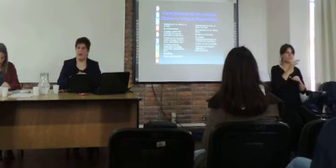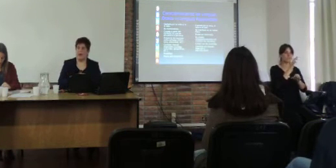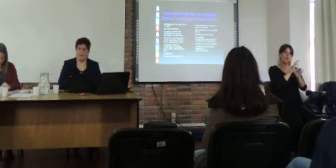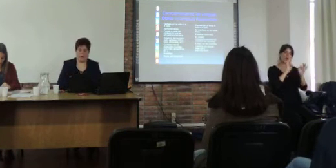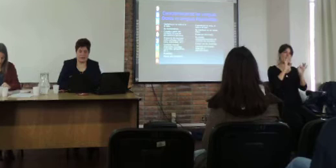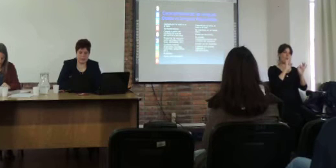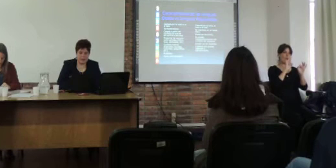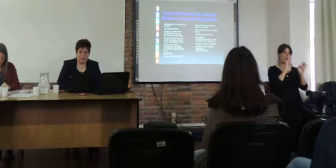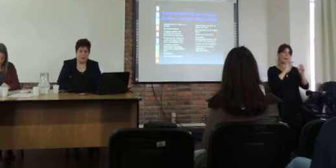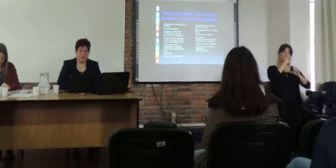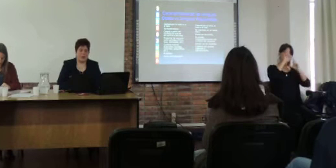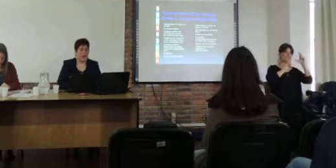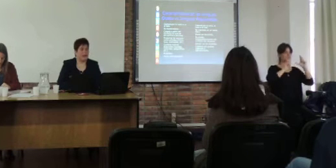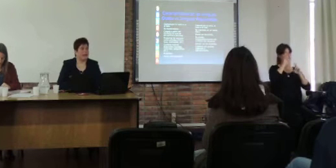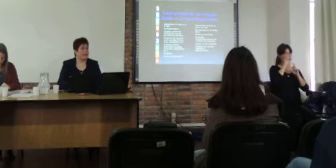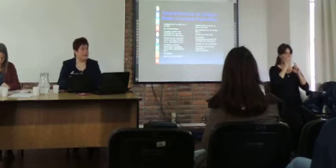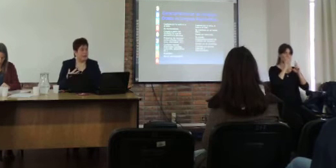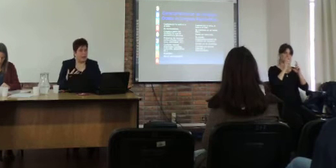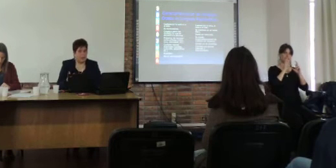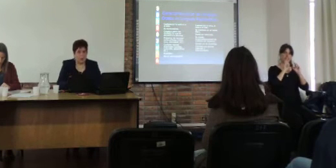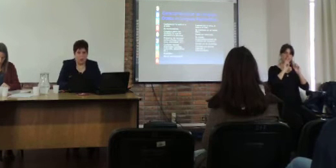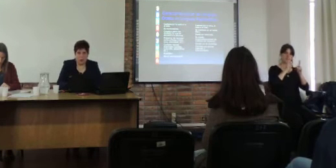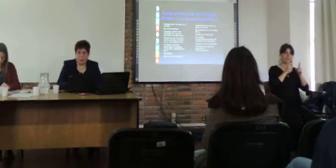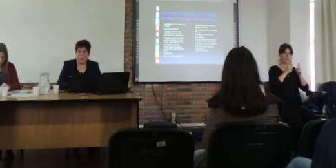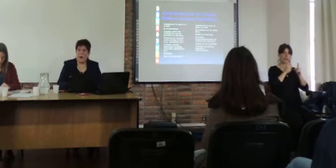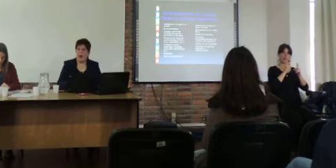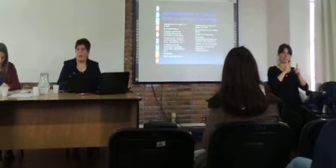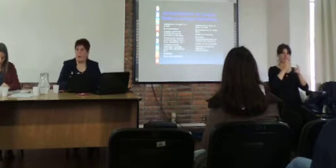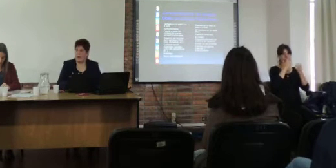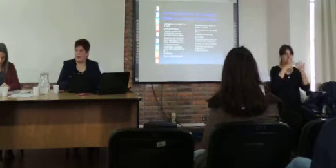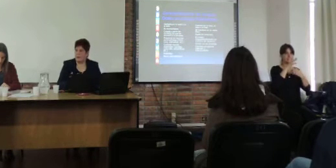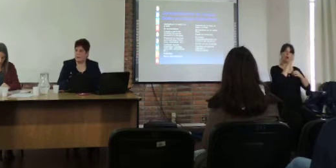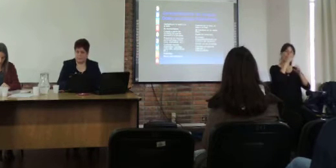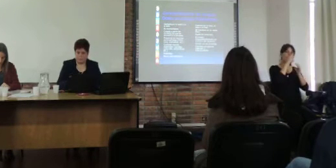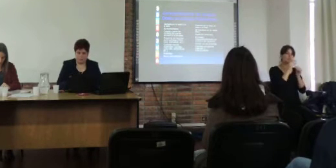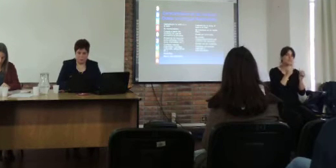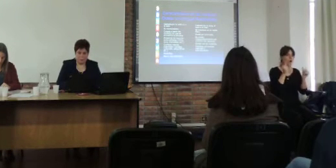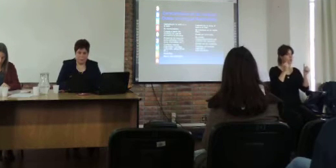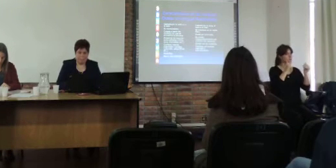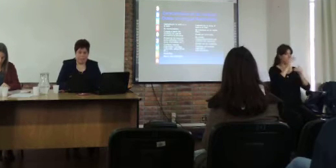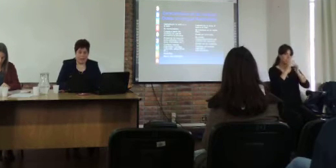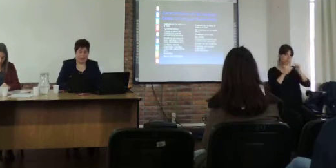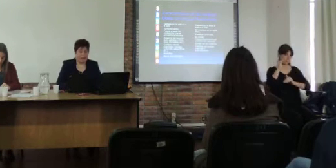movimientos expresivos, la intensidad con lo que uno habla, en fin.